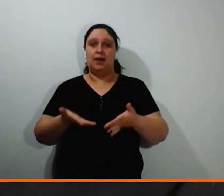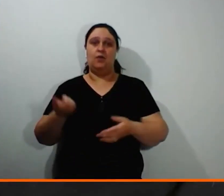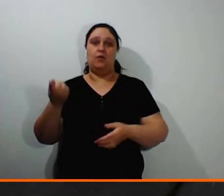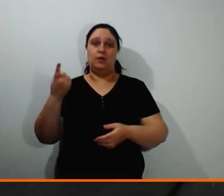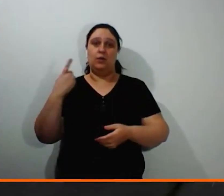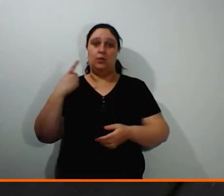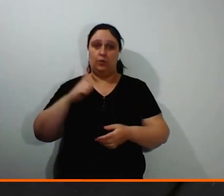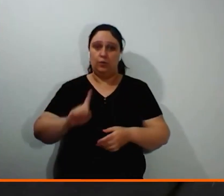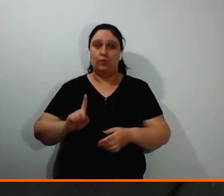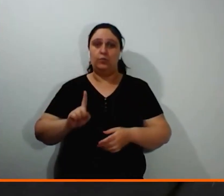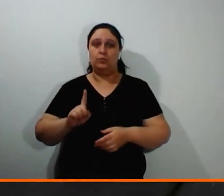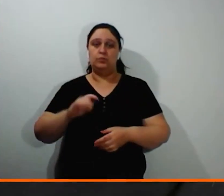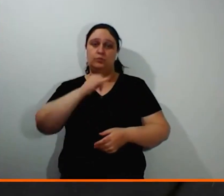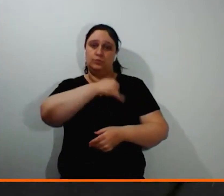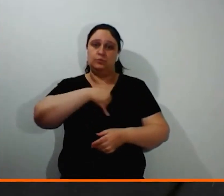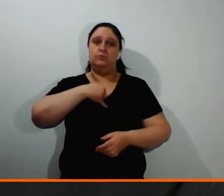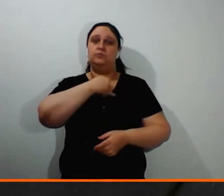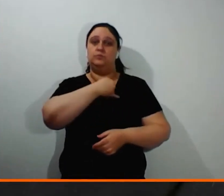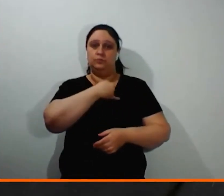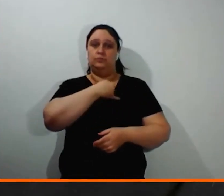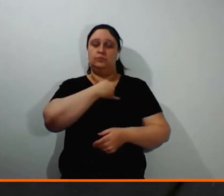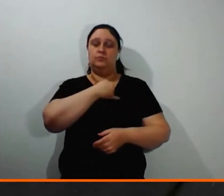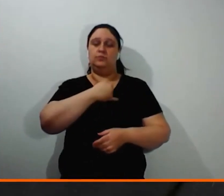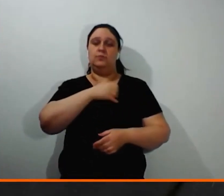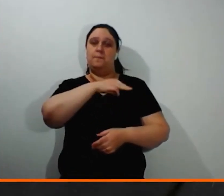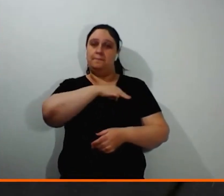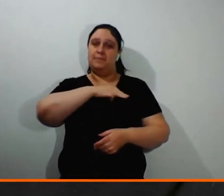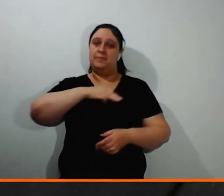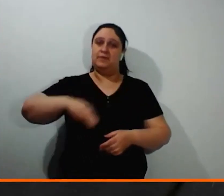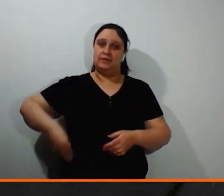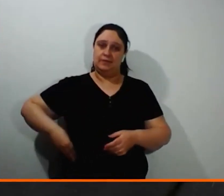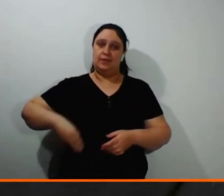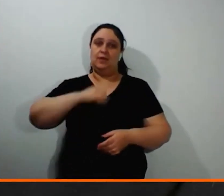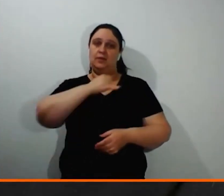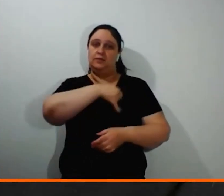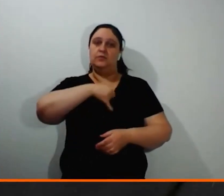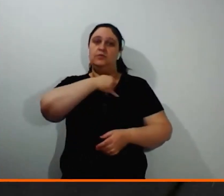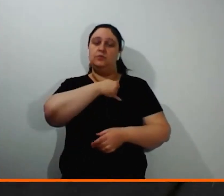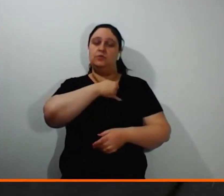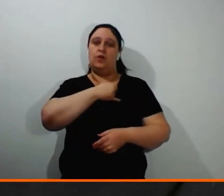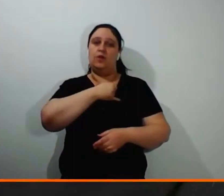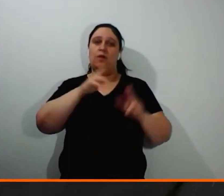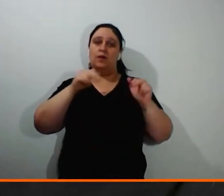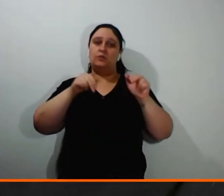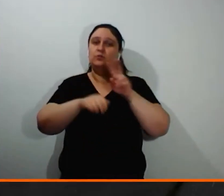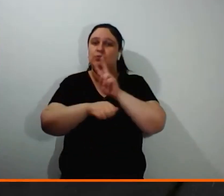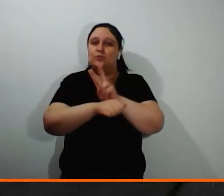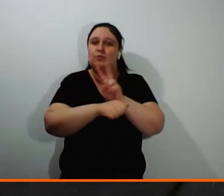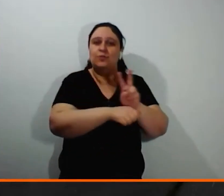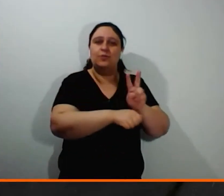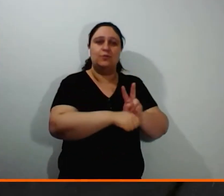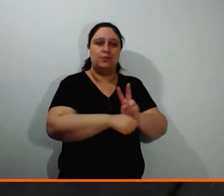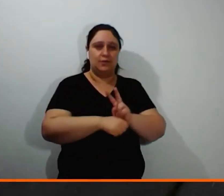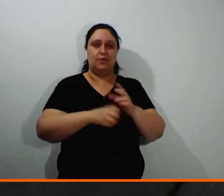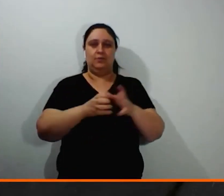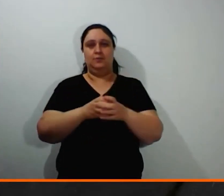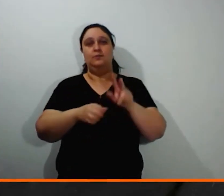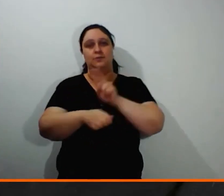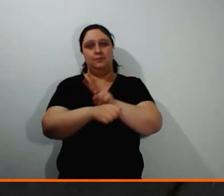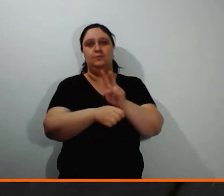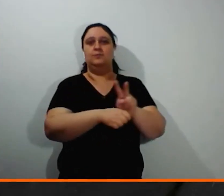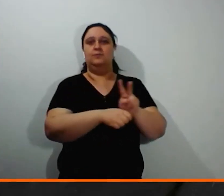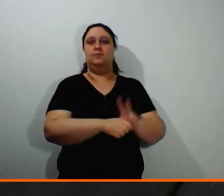João. Ministério de João é um ministério de cuidado, é rede de cuidado, porque